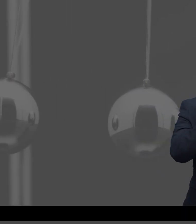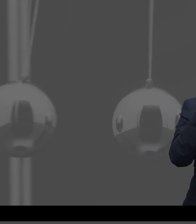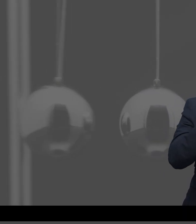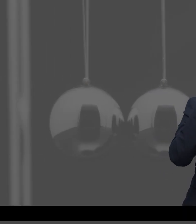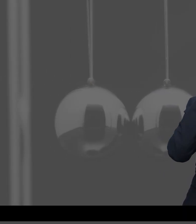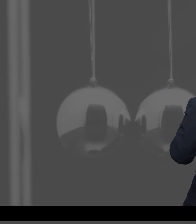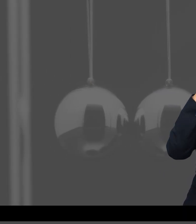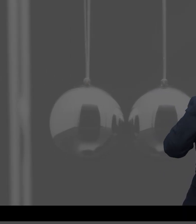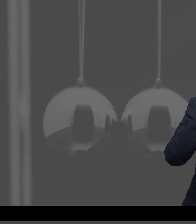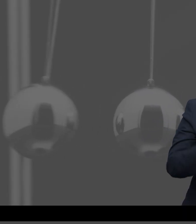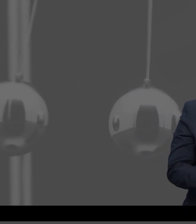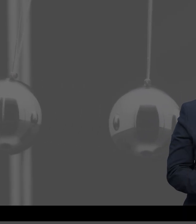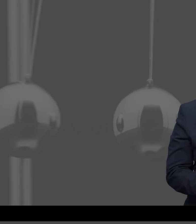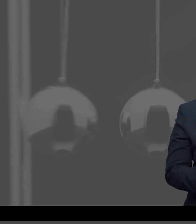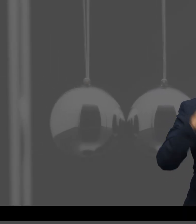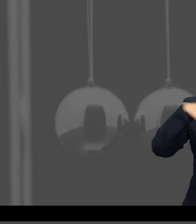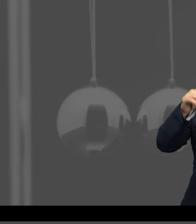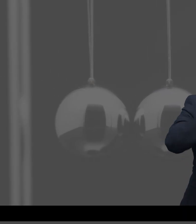காவ்யா.